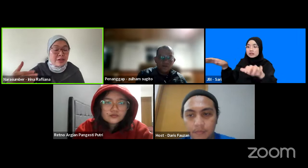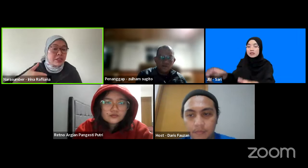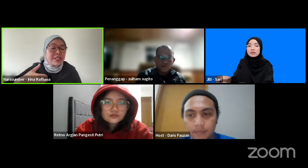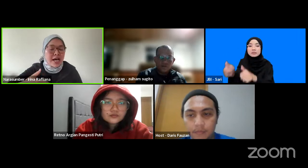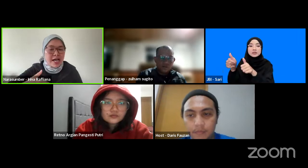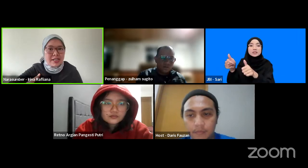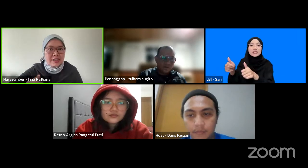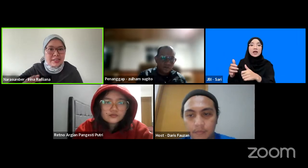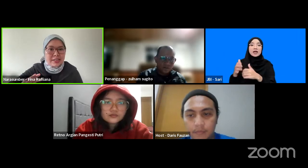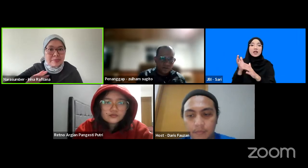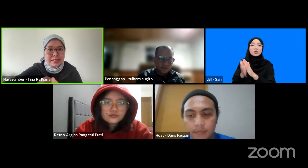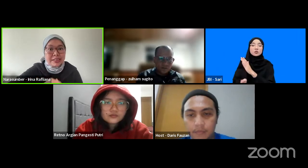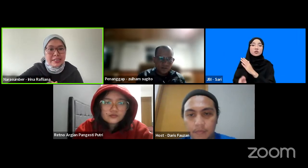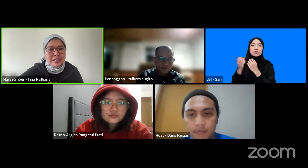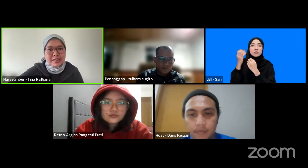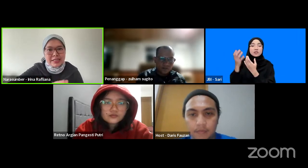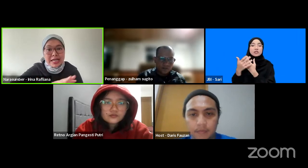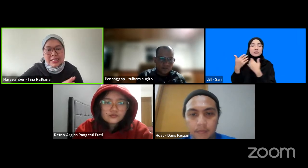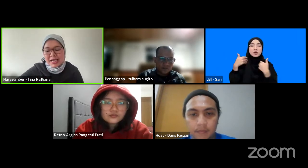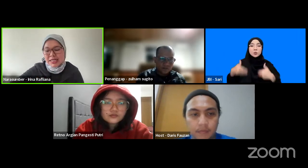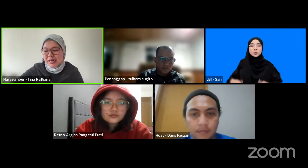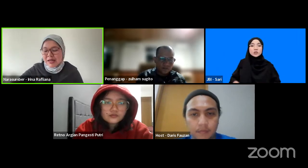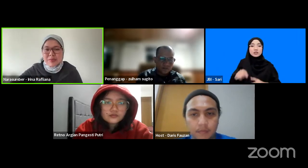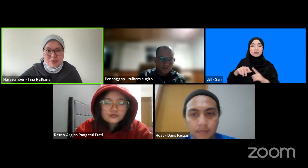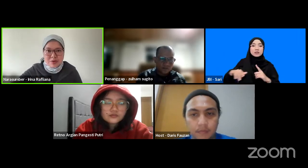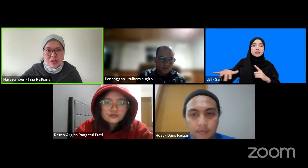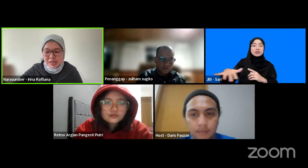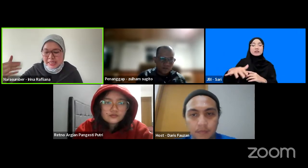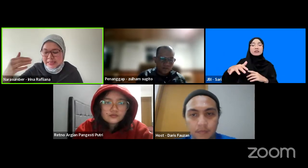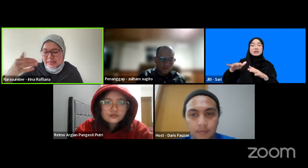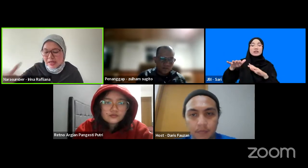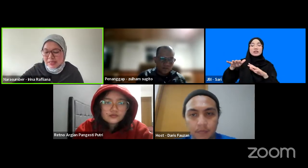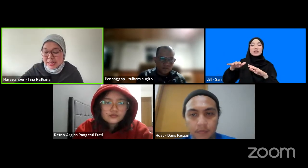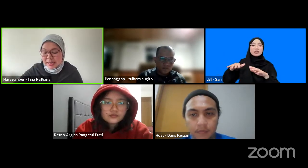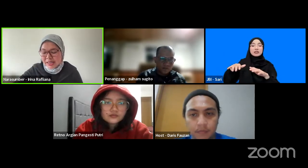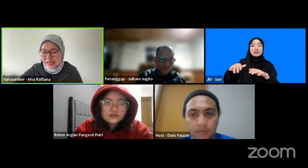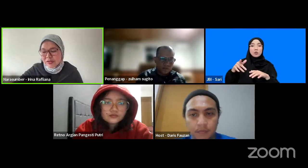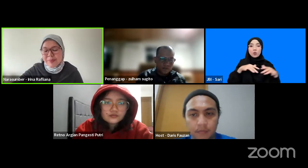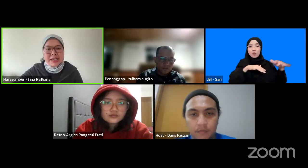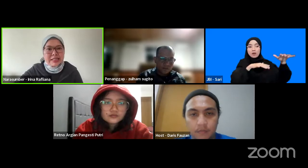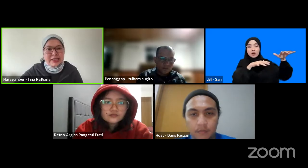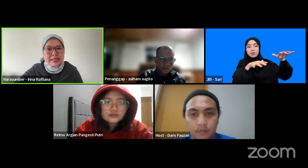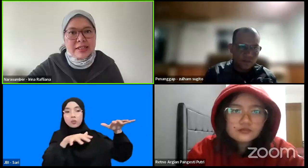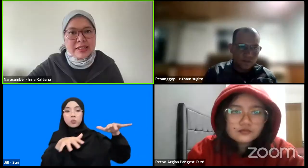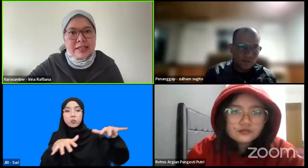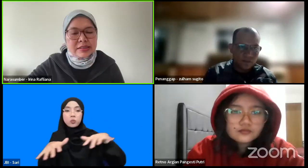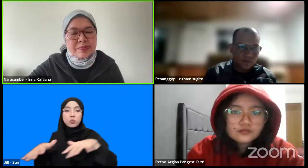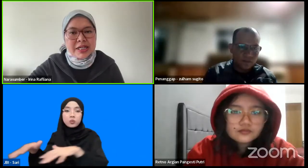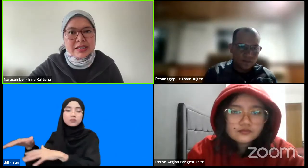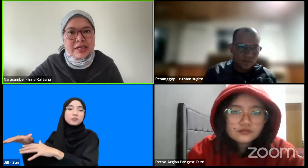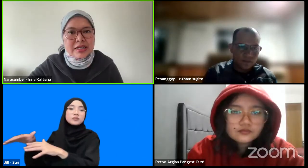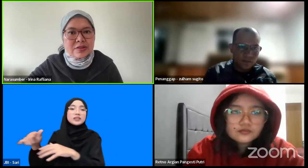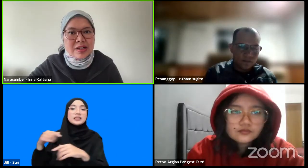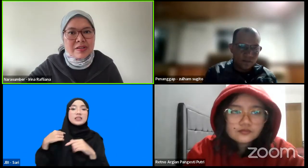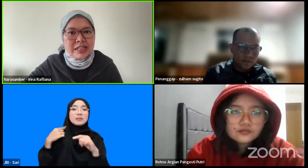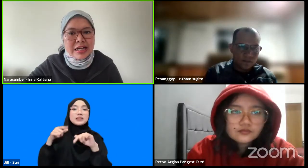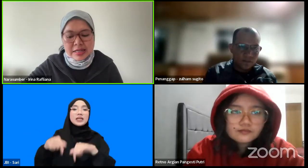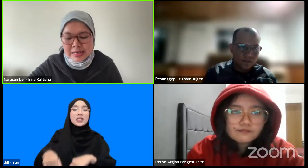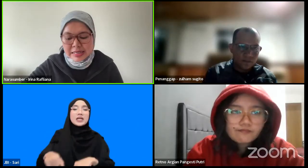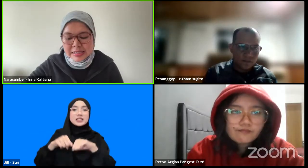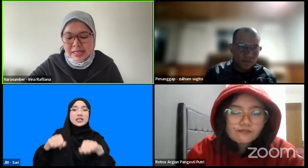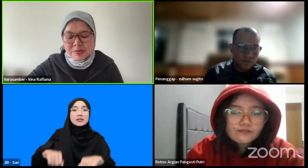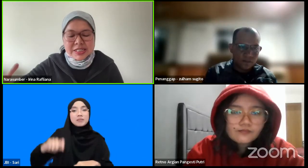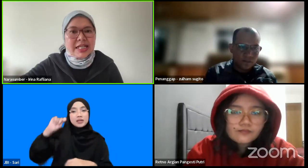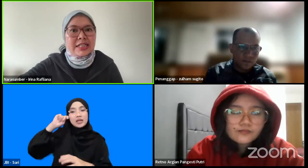manusia di pesisir di daratan bahwa gelombang ini sedang datang pada saat ini sistem peringatan dini tsunami